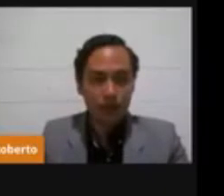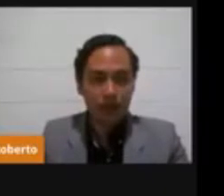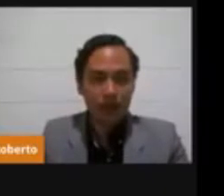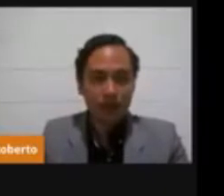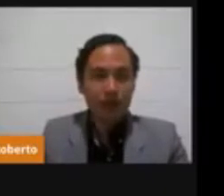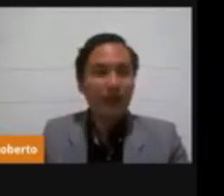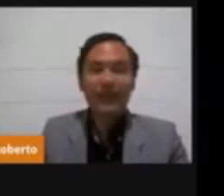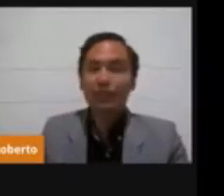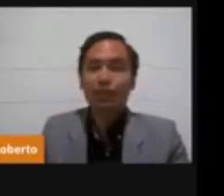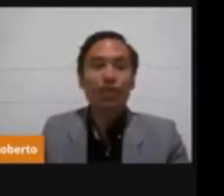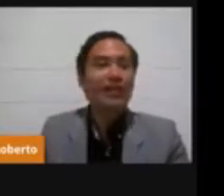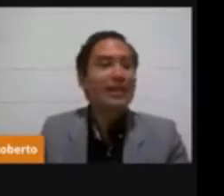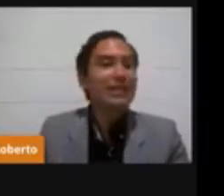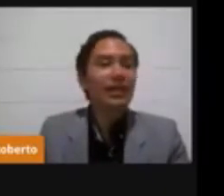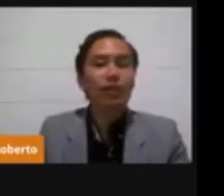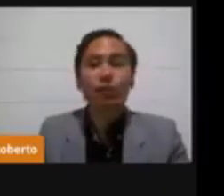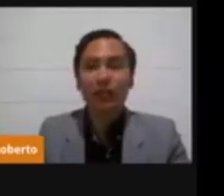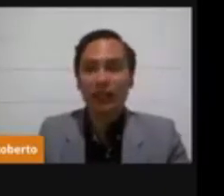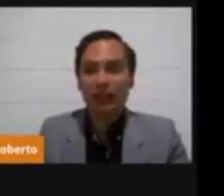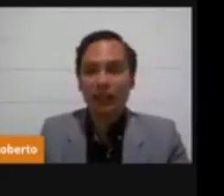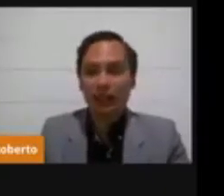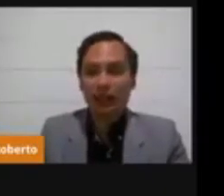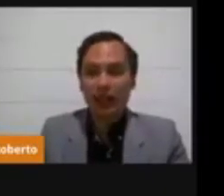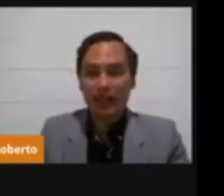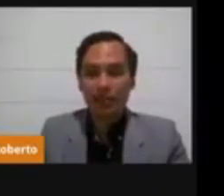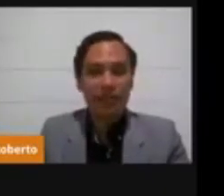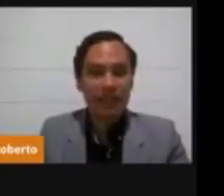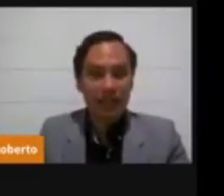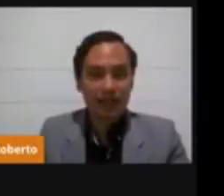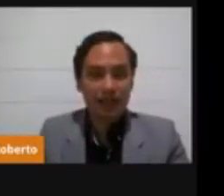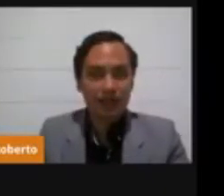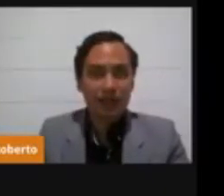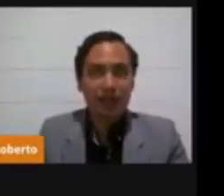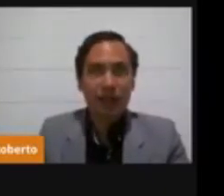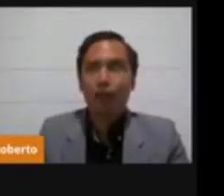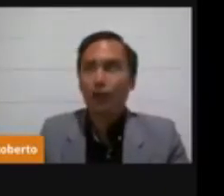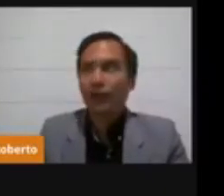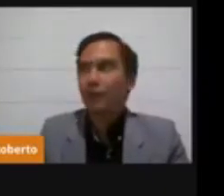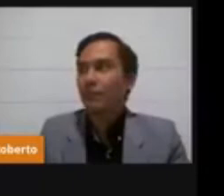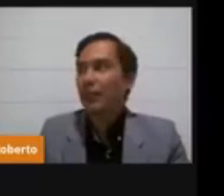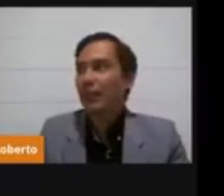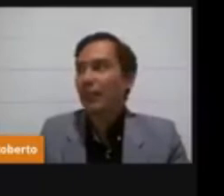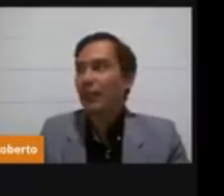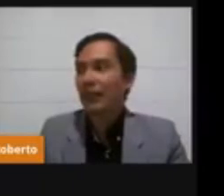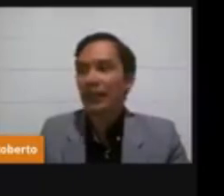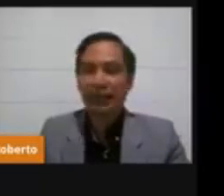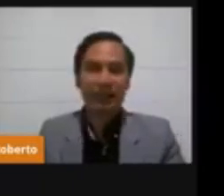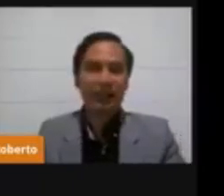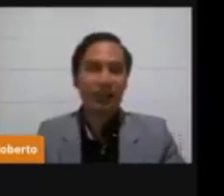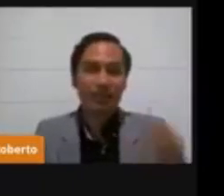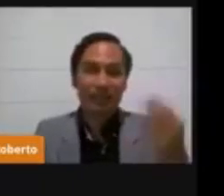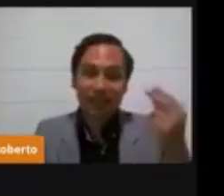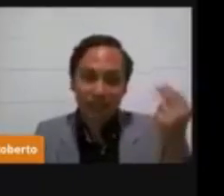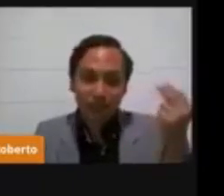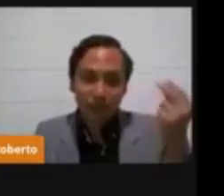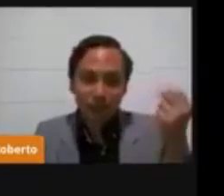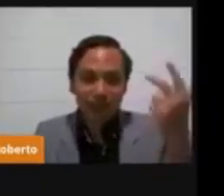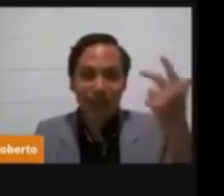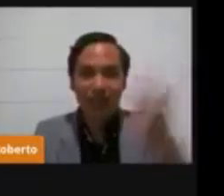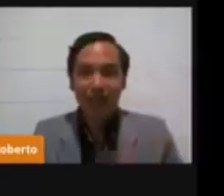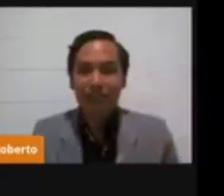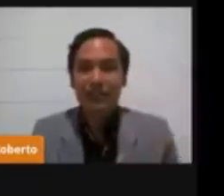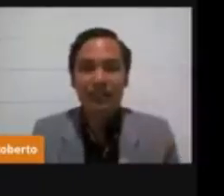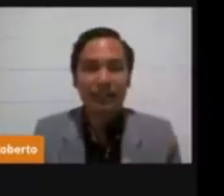despeñarlos, porque esos no iban a ser útil a la sociedad, porque digamos, tenía que